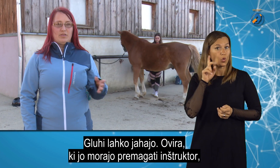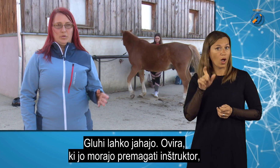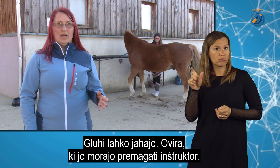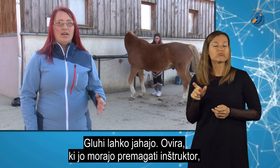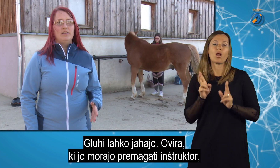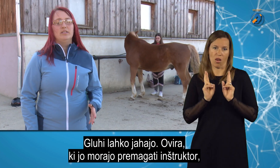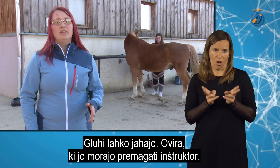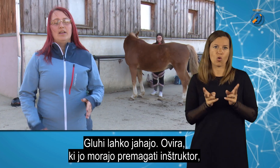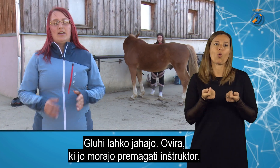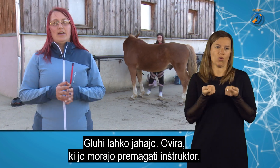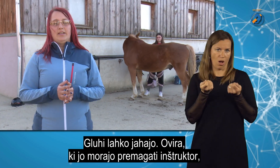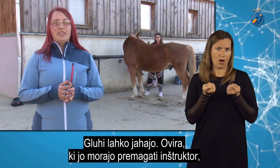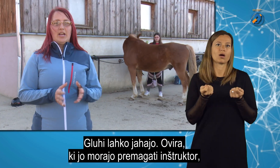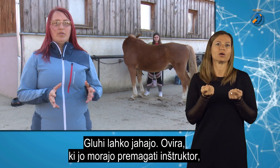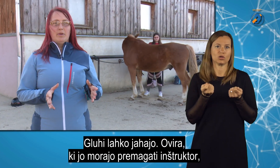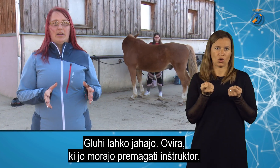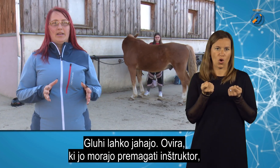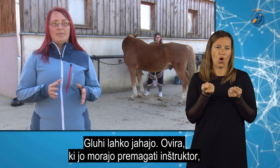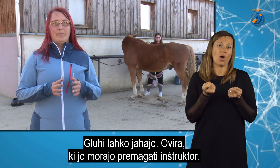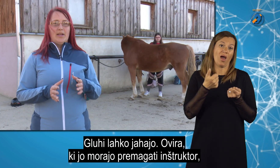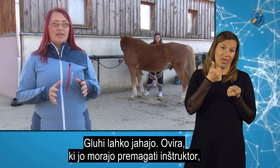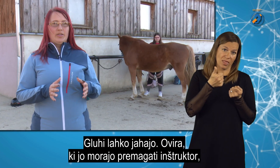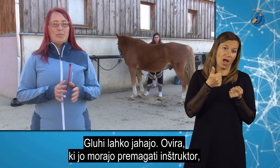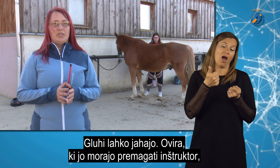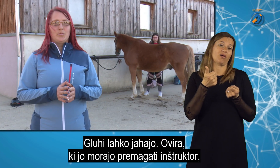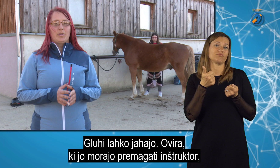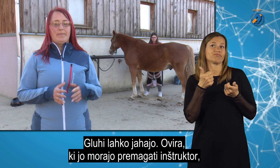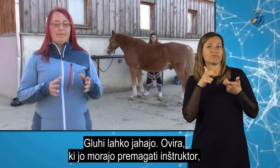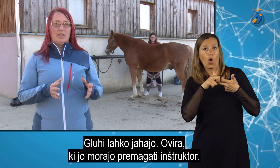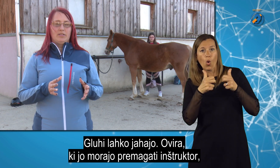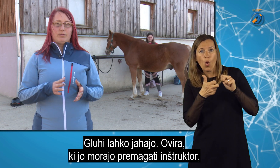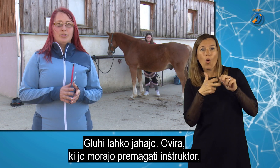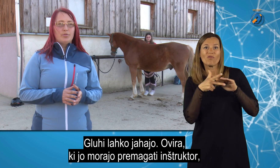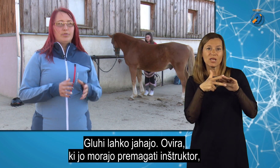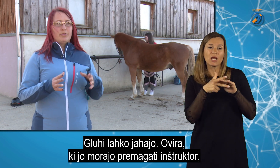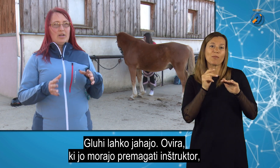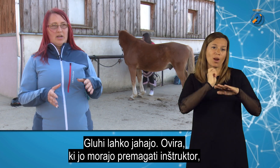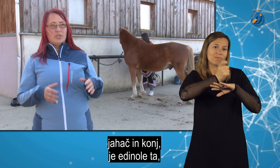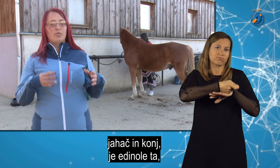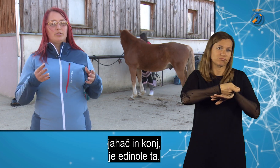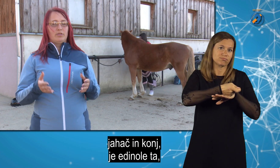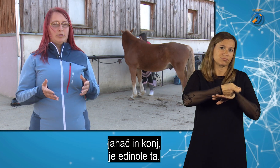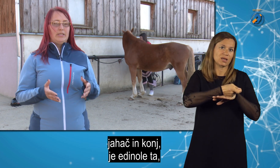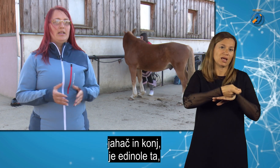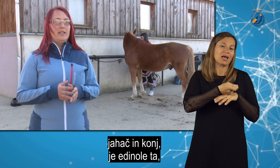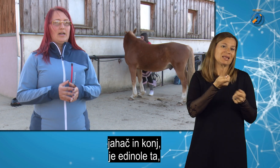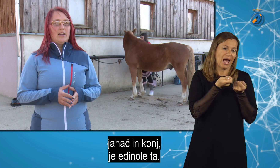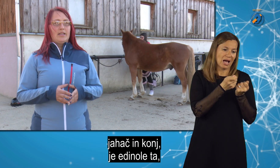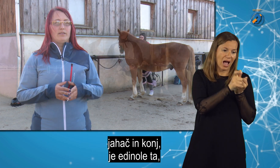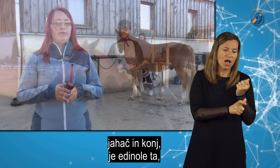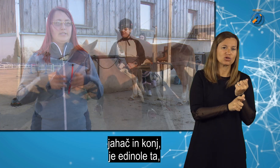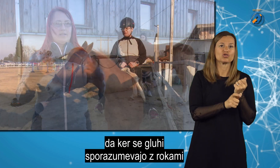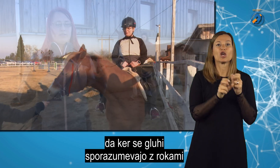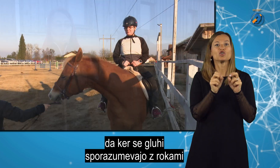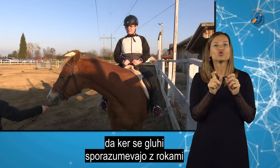Gluhi lahko jahajo. Načeloma je prepreka, ki jo pač mora premagati tako inštruktor, jahač kot konj, ta,